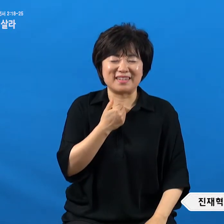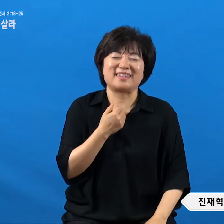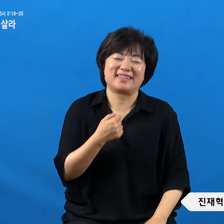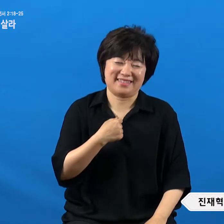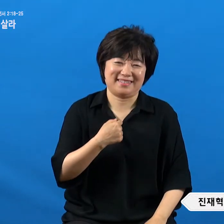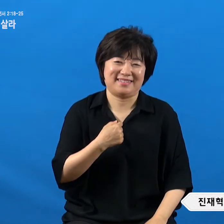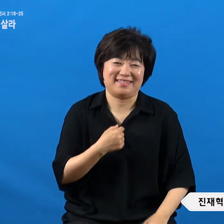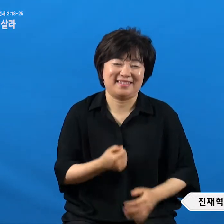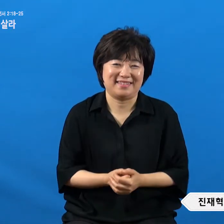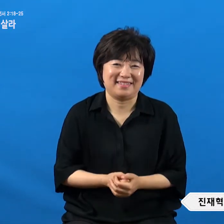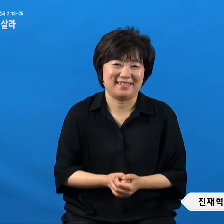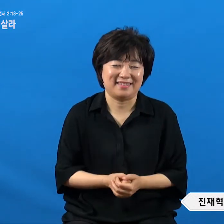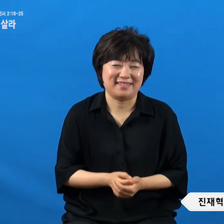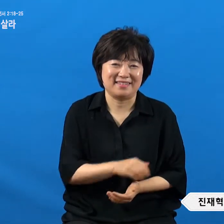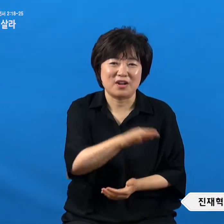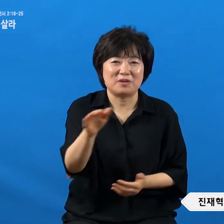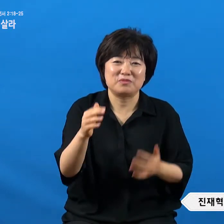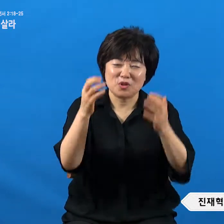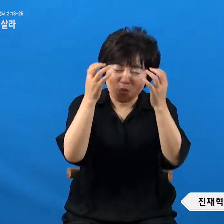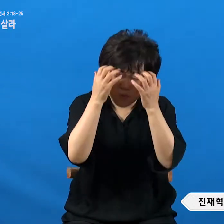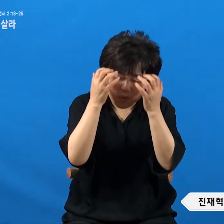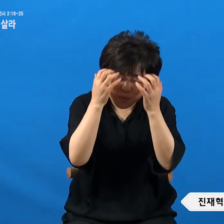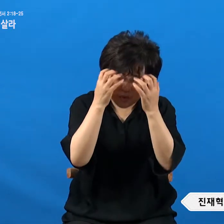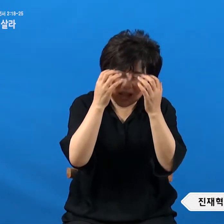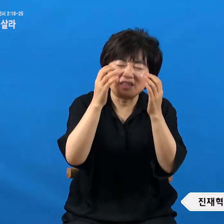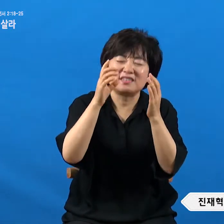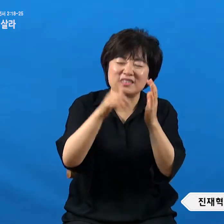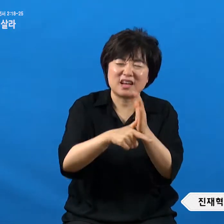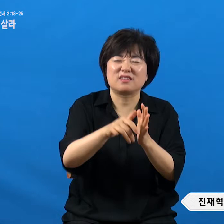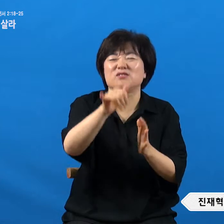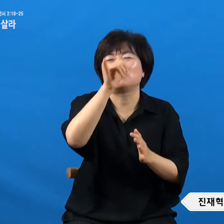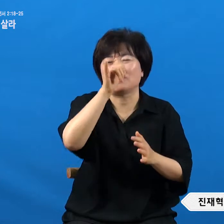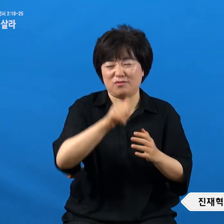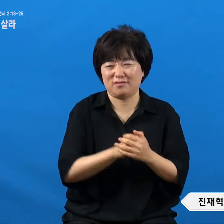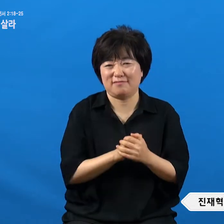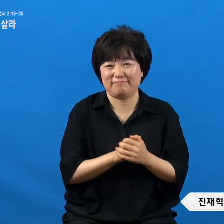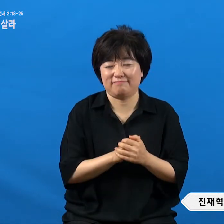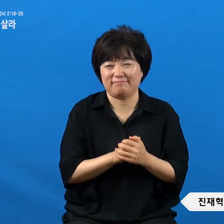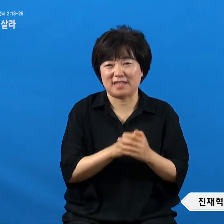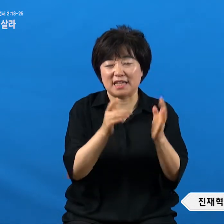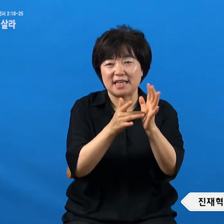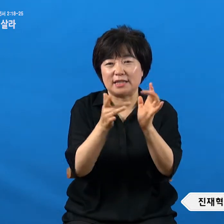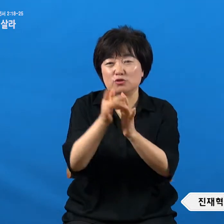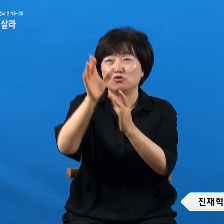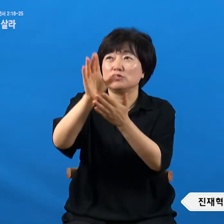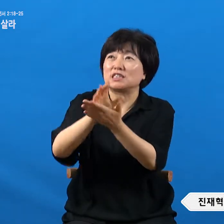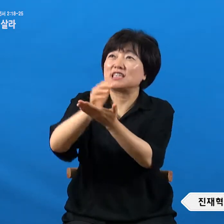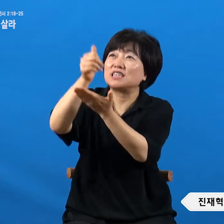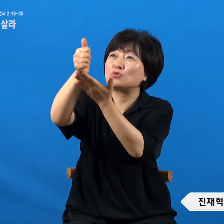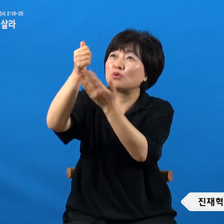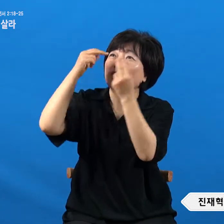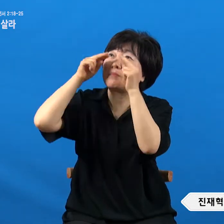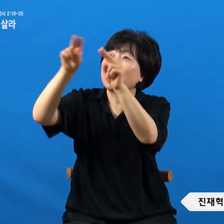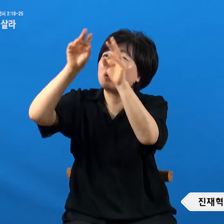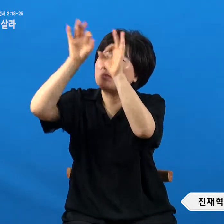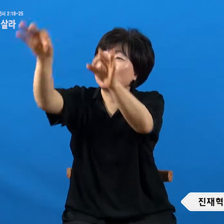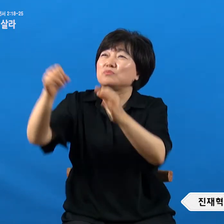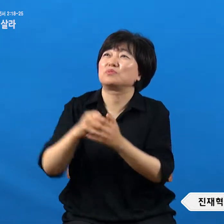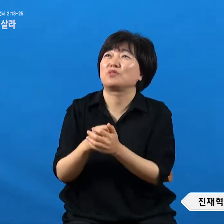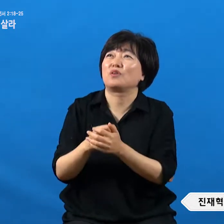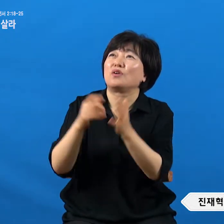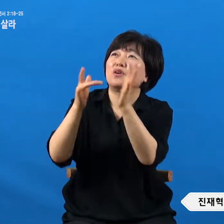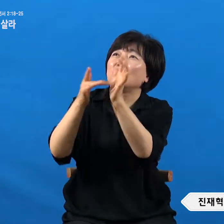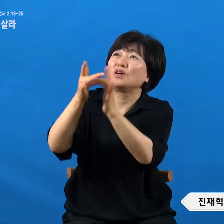사랑하는 여러분, 그런 고난의 시간들을 우리가 지나고 있습니까? 오늘 예수 그리스도를 보십시오. 그도